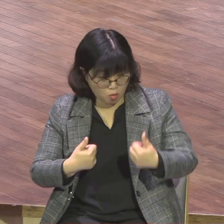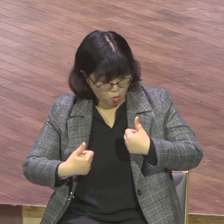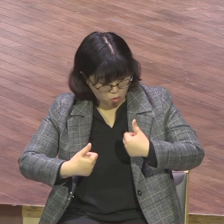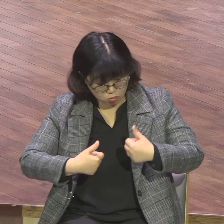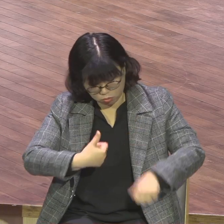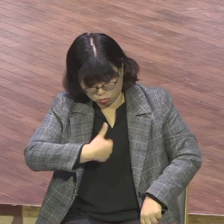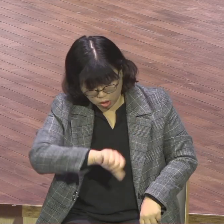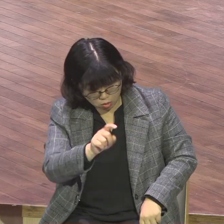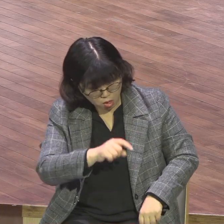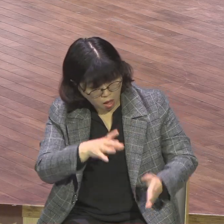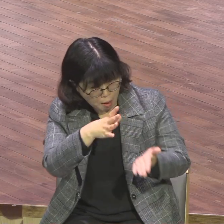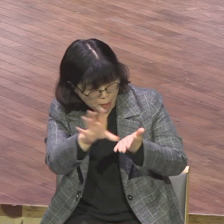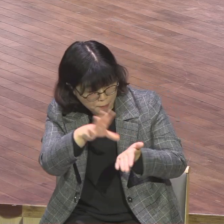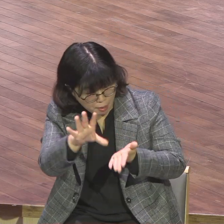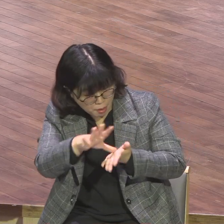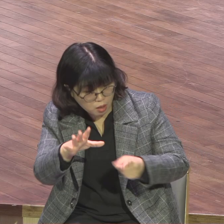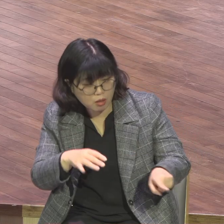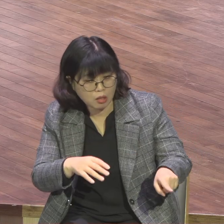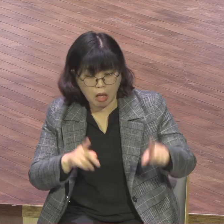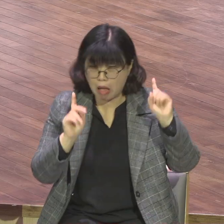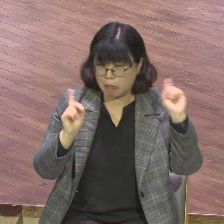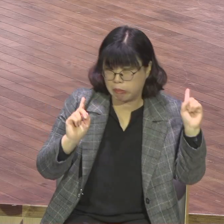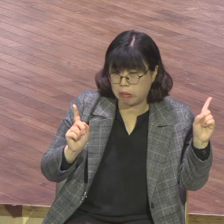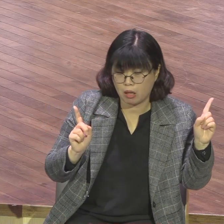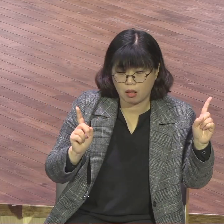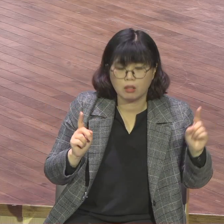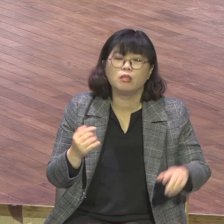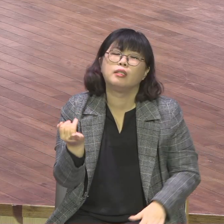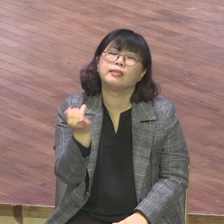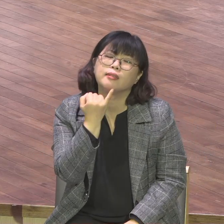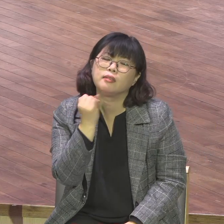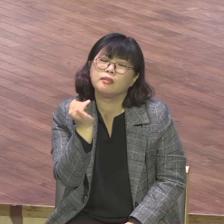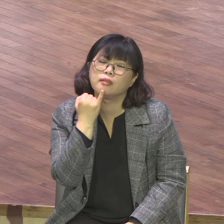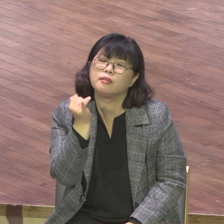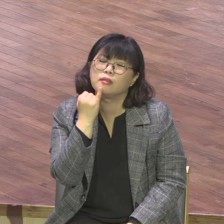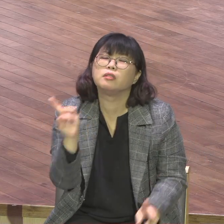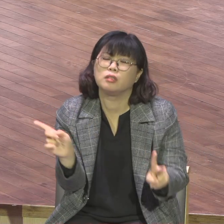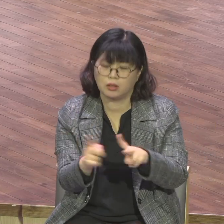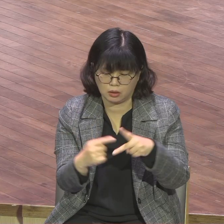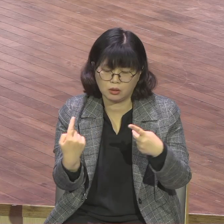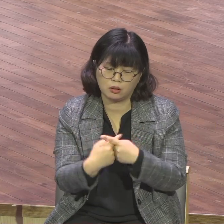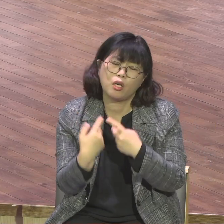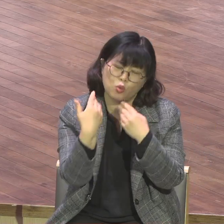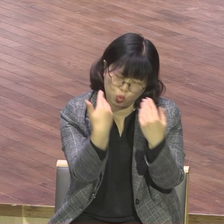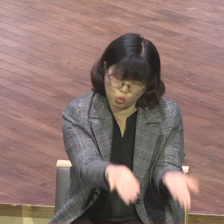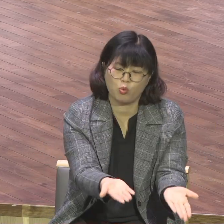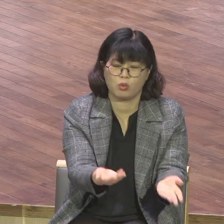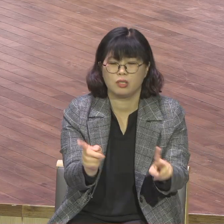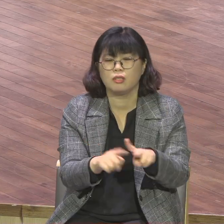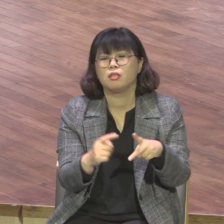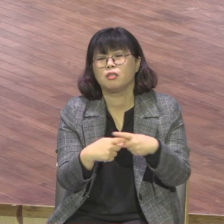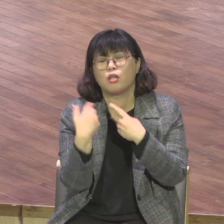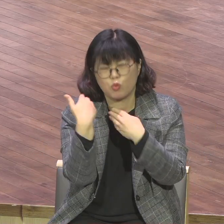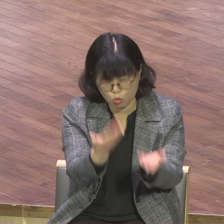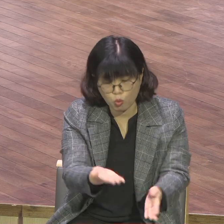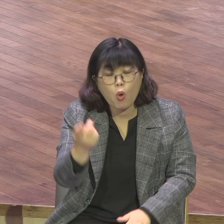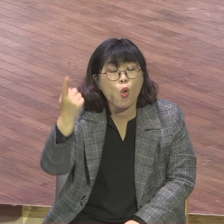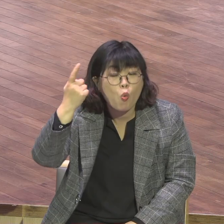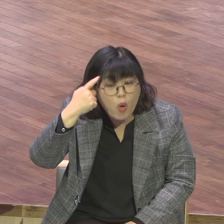자녀들이 그때 이때가 중요합니다. 왜 중요합니까? 눈에 보이는 것이 전부가 아니기